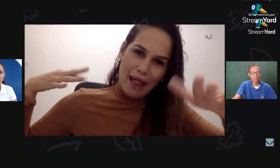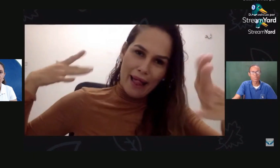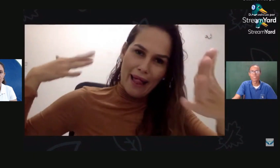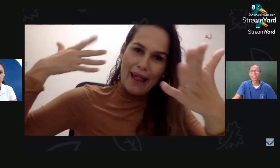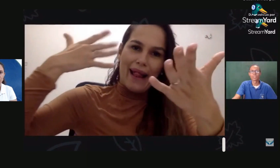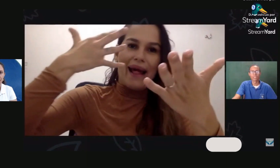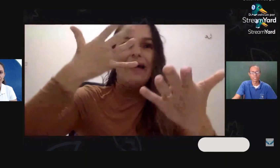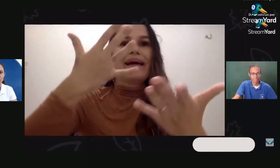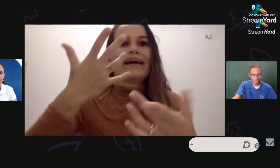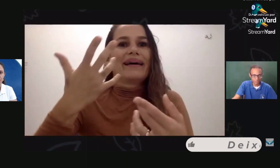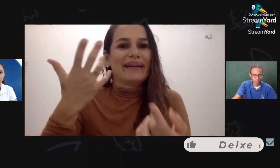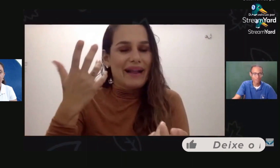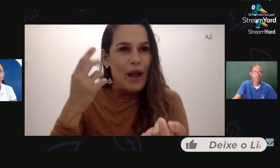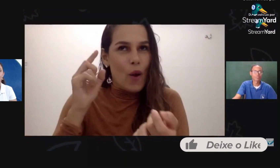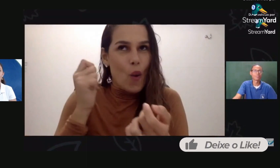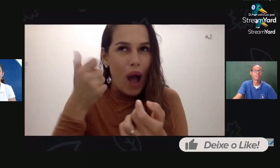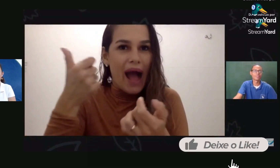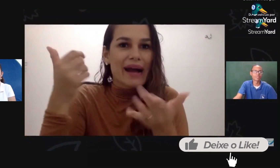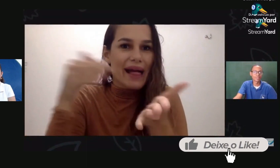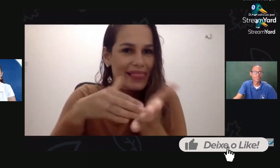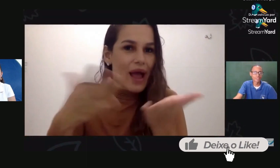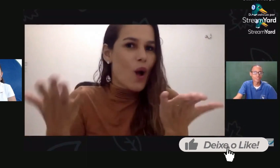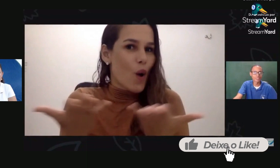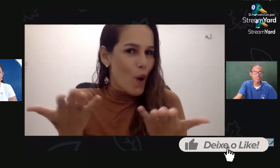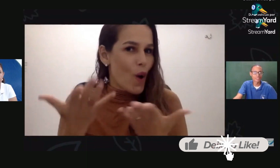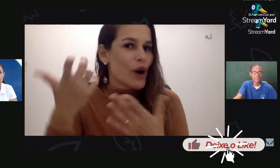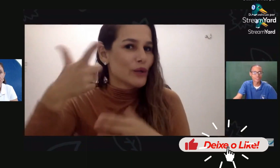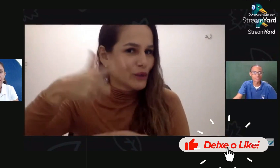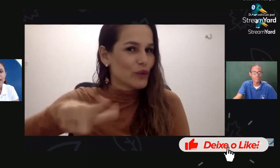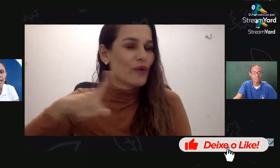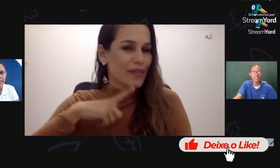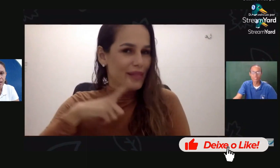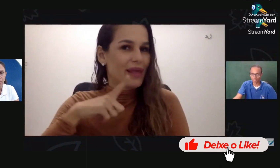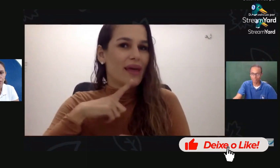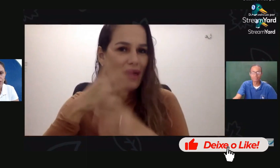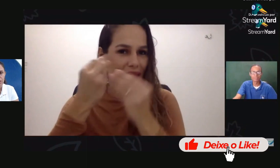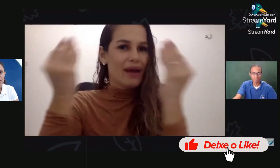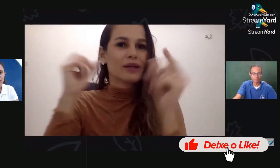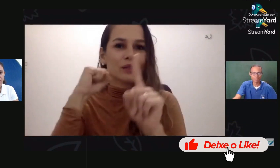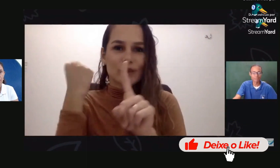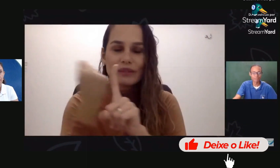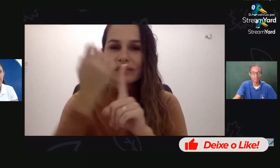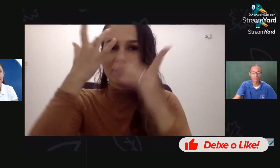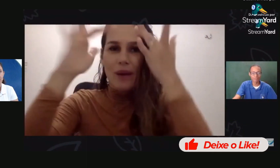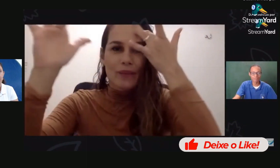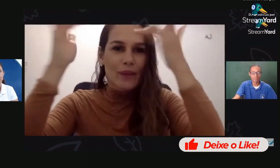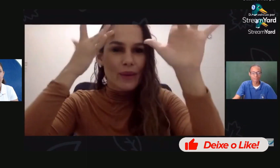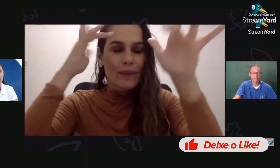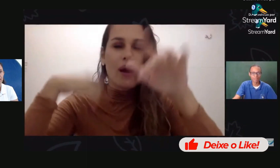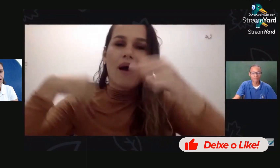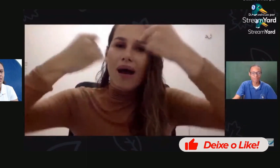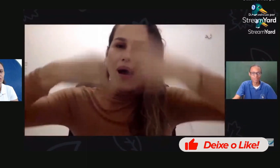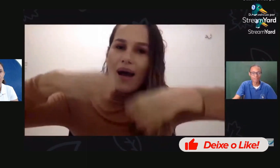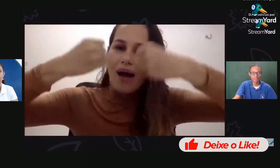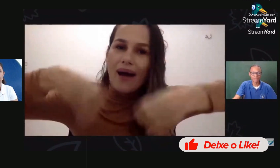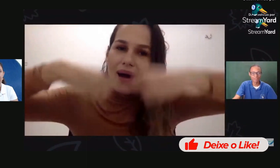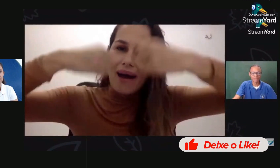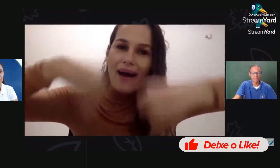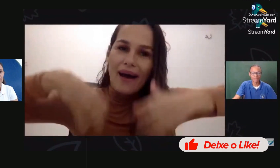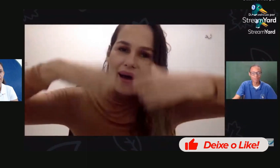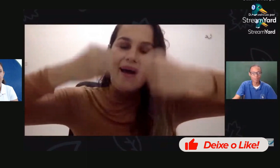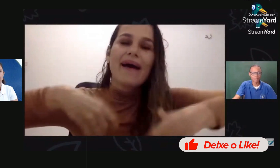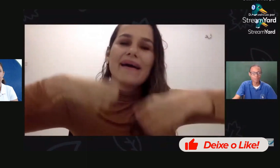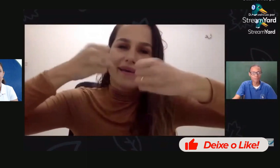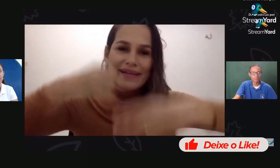as pessoas, então chamava, foi um período muito grande, e até hoje eu percebo que a sociedade não tem